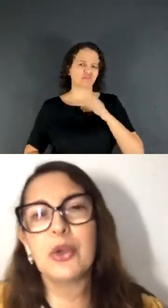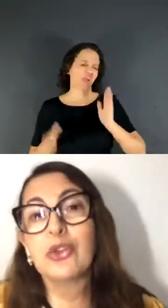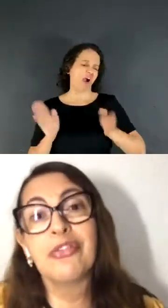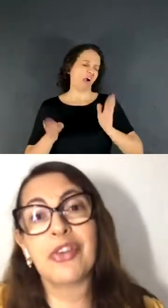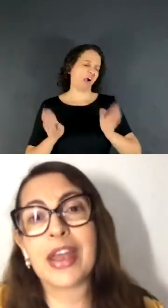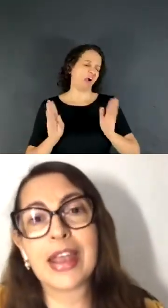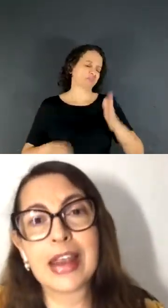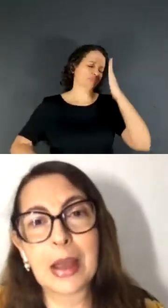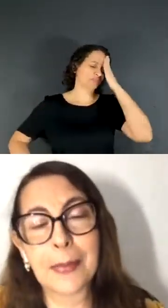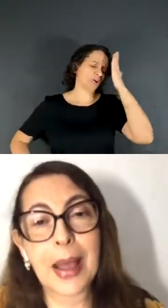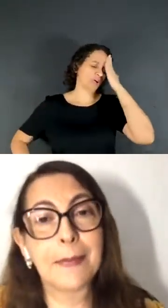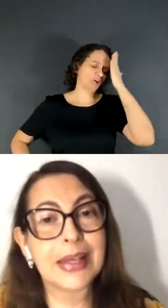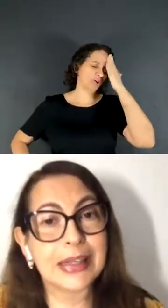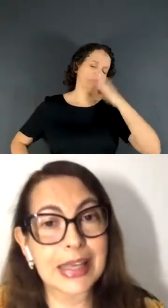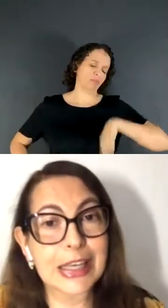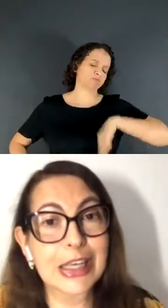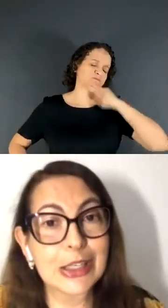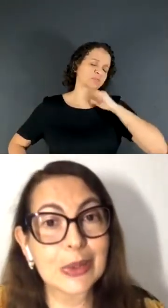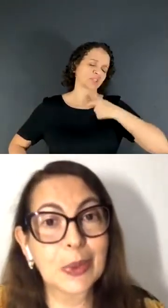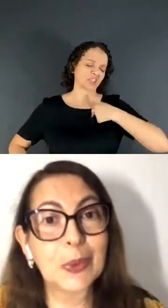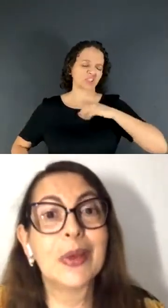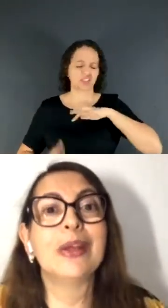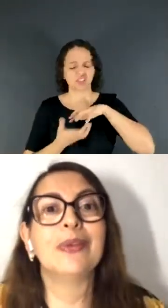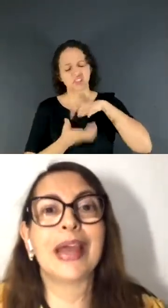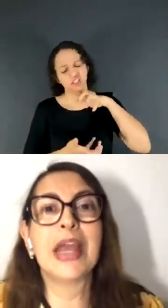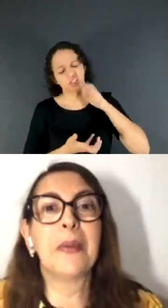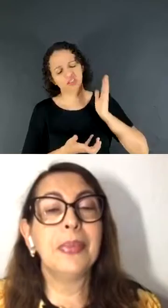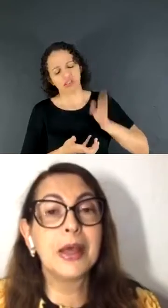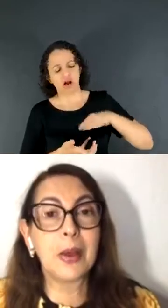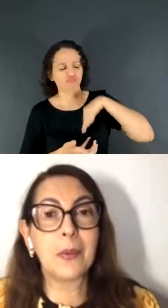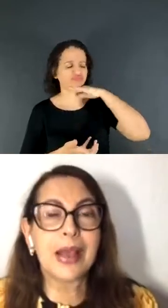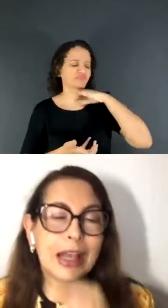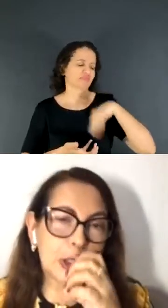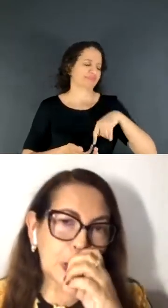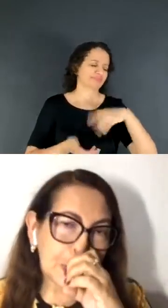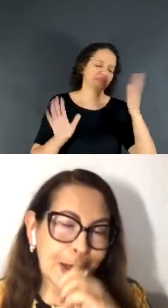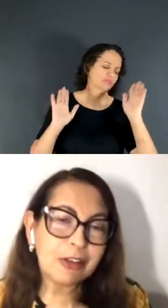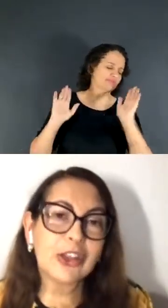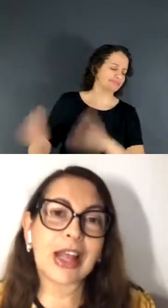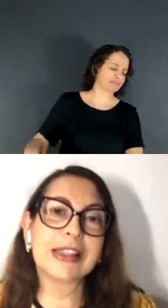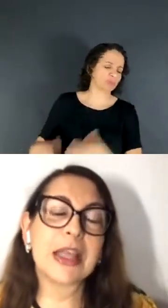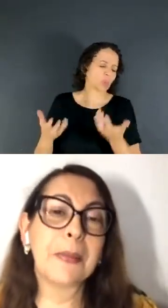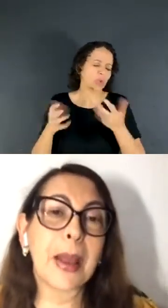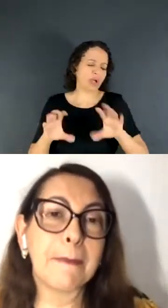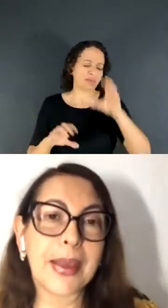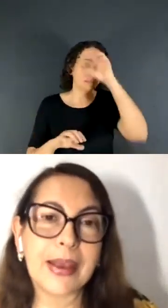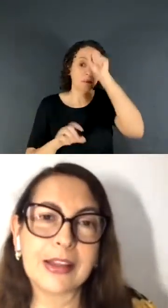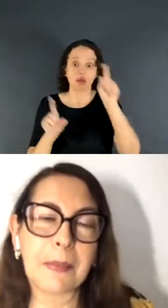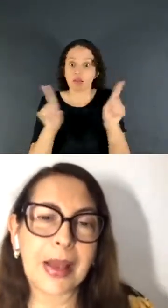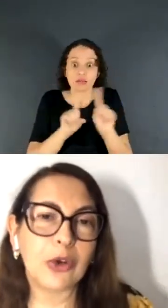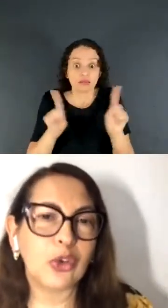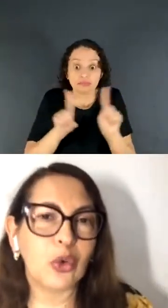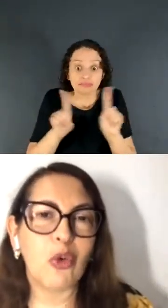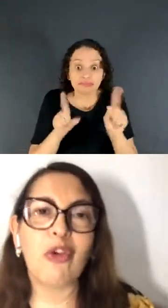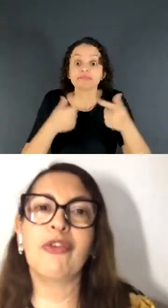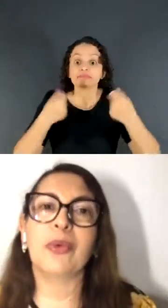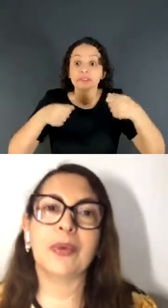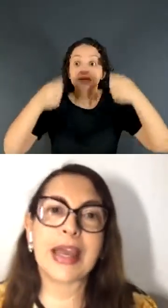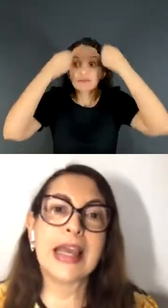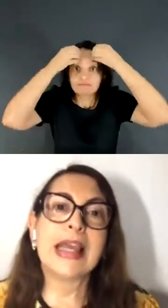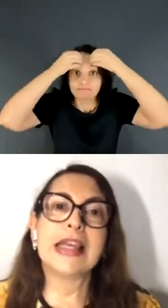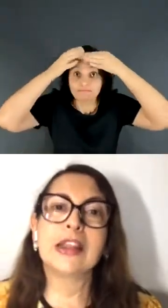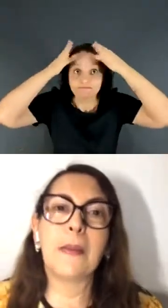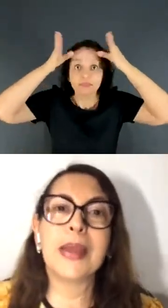sou muito velha para aprender isso, né? Não, a gente deve estar sempre aberta para o